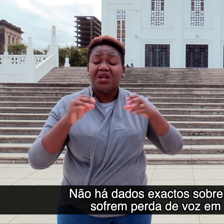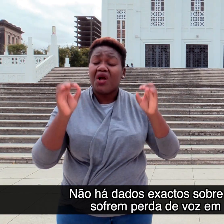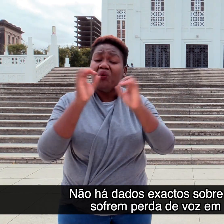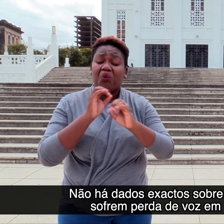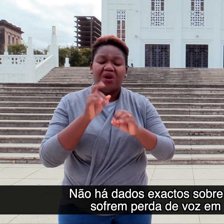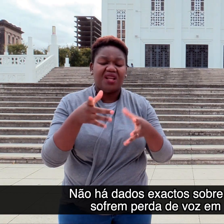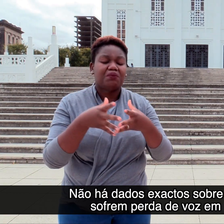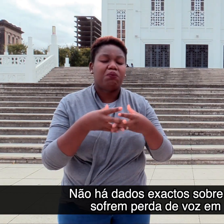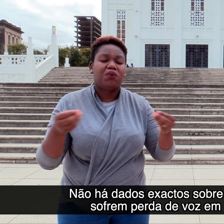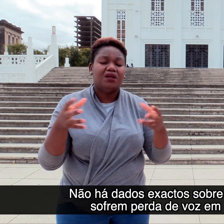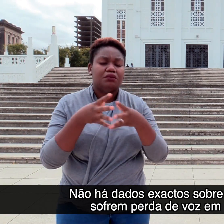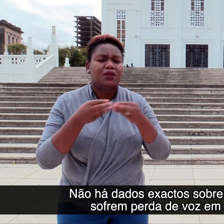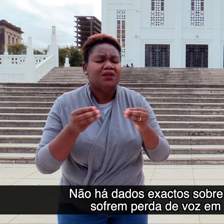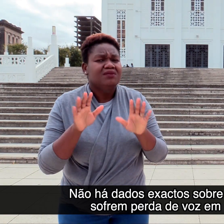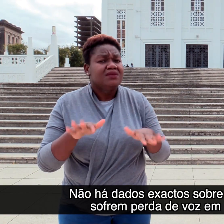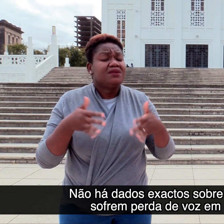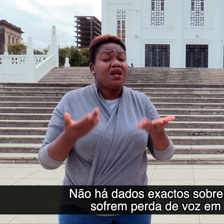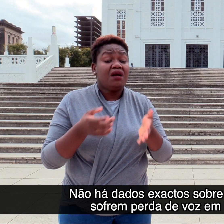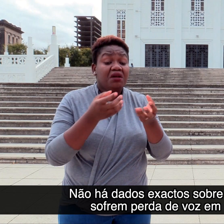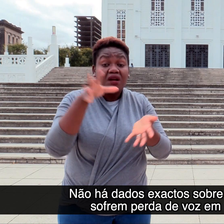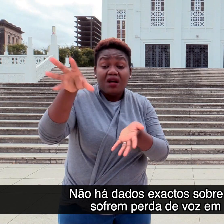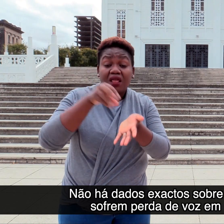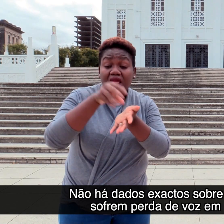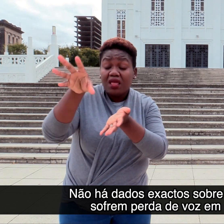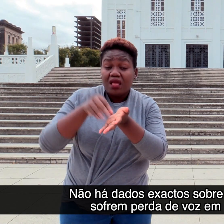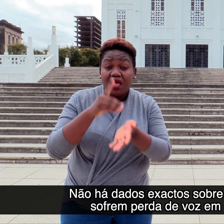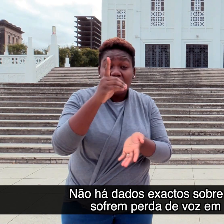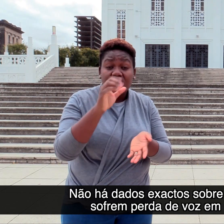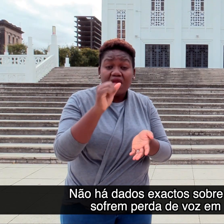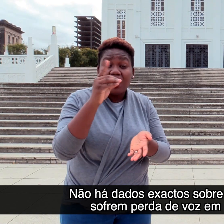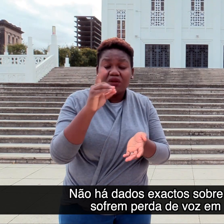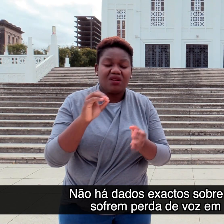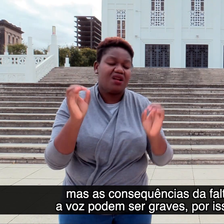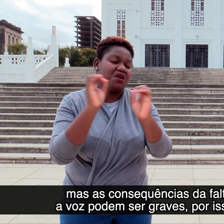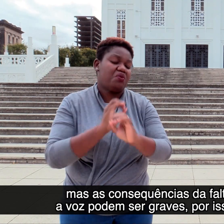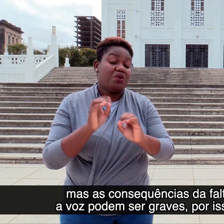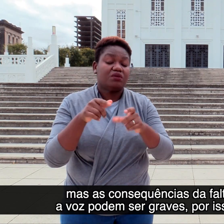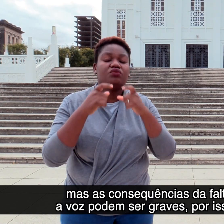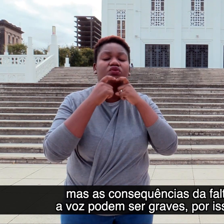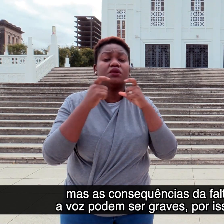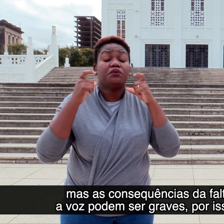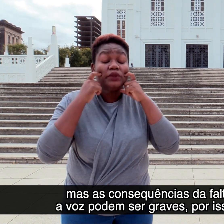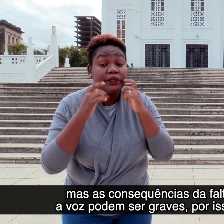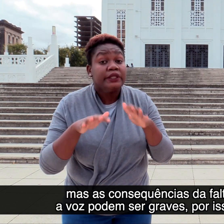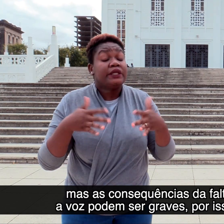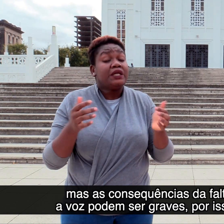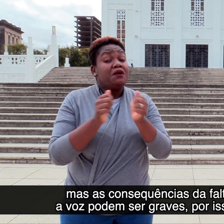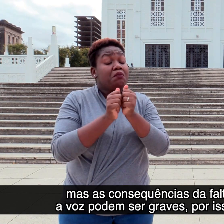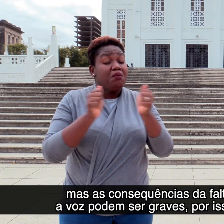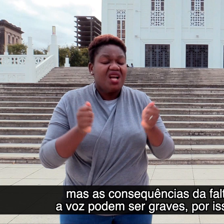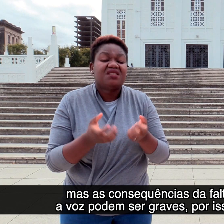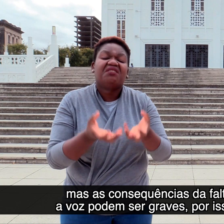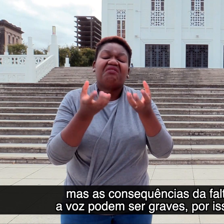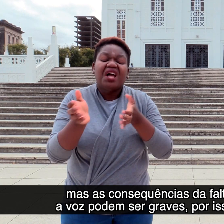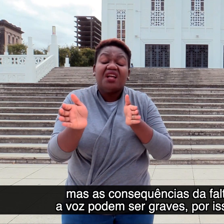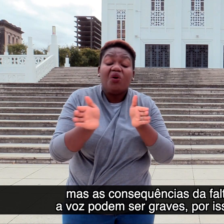Não há dados exatos sobre quantas pessoas sofrem perda de voz em Moçambique, mas as consequências da falta de cuidado